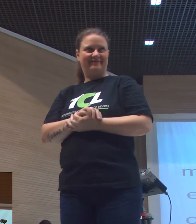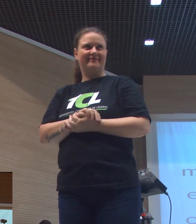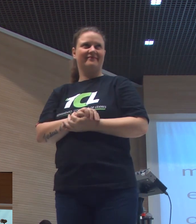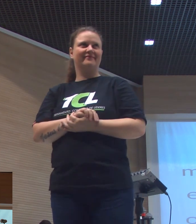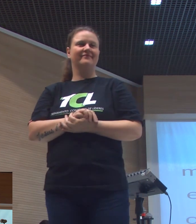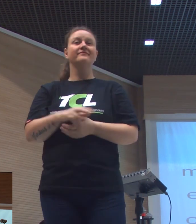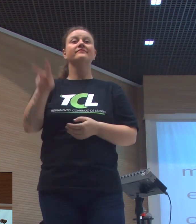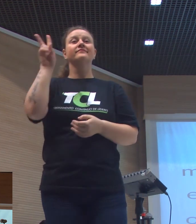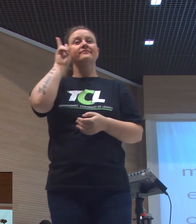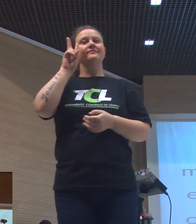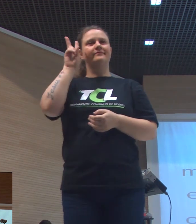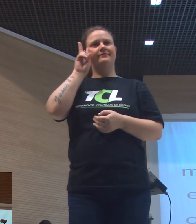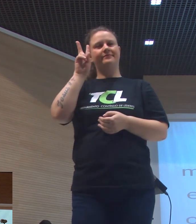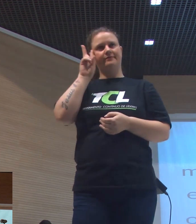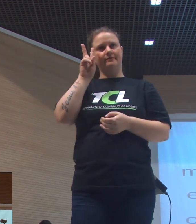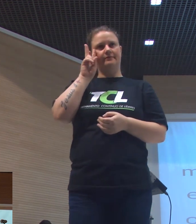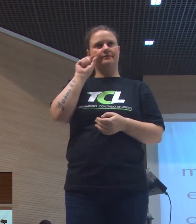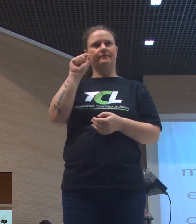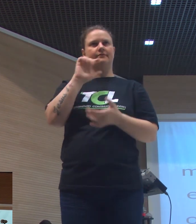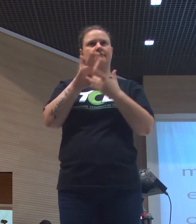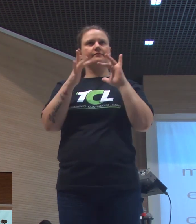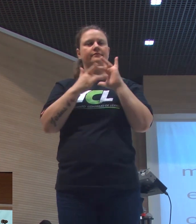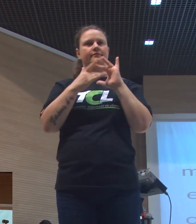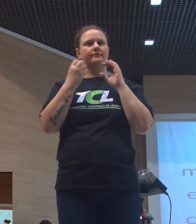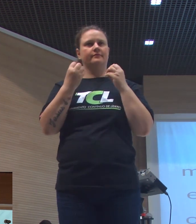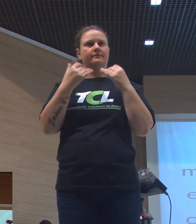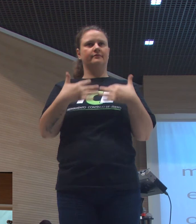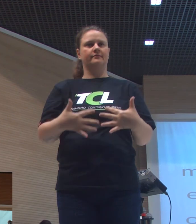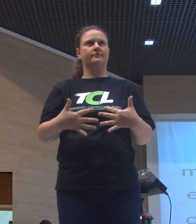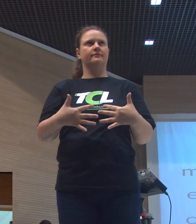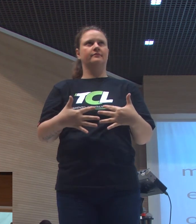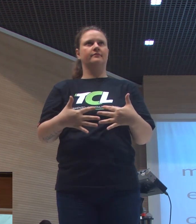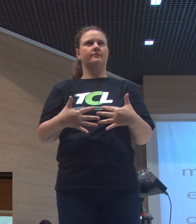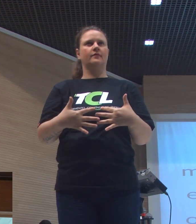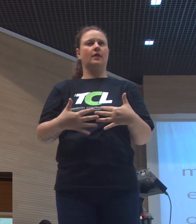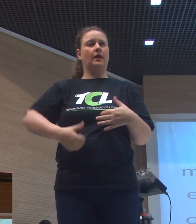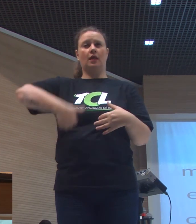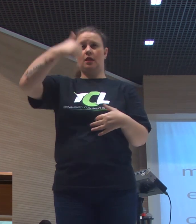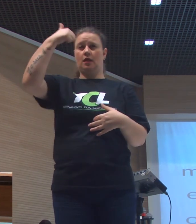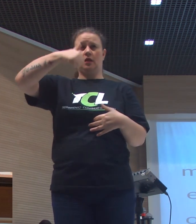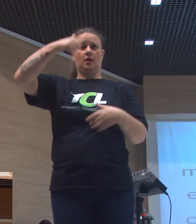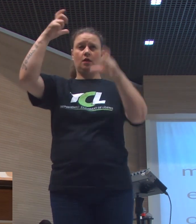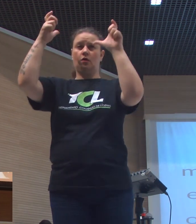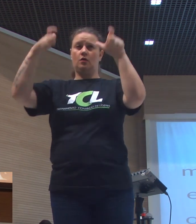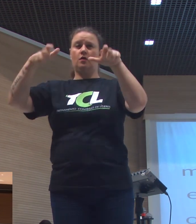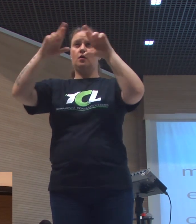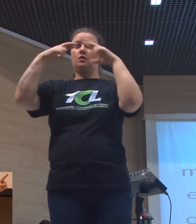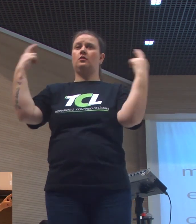Você lembra o que Jesus disse? Mas busquem em primeiro lugar o reino